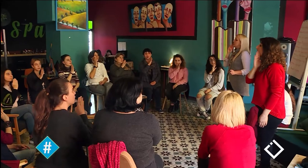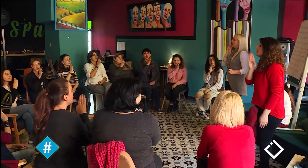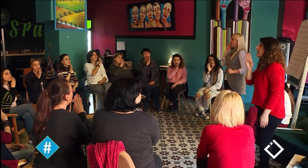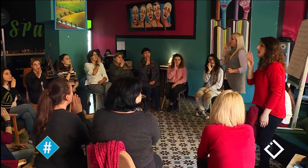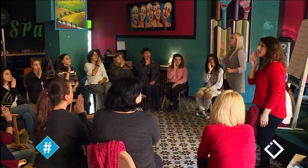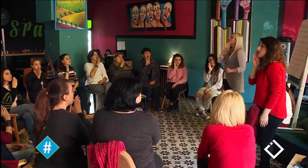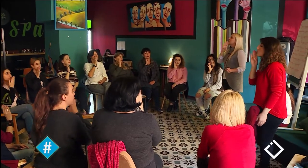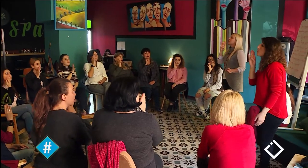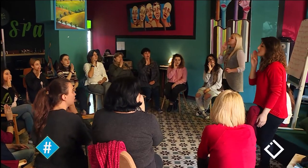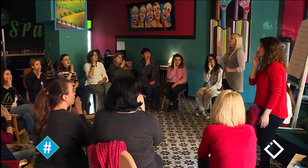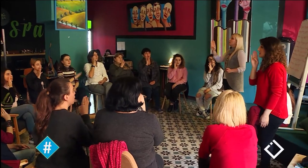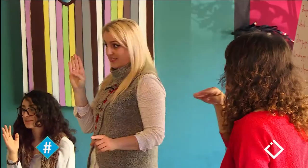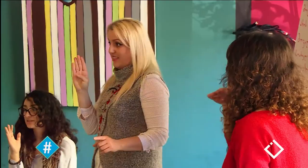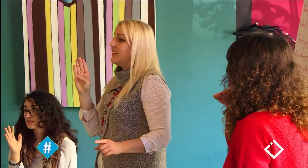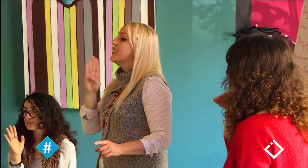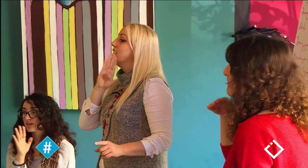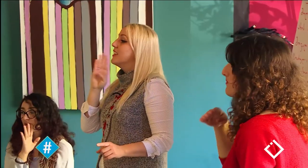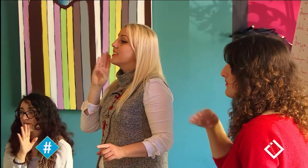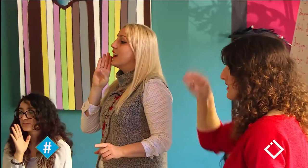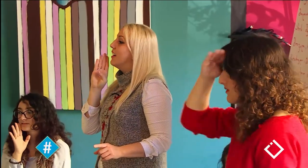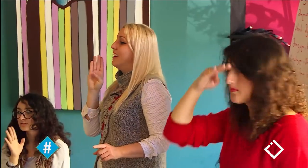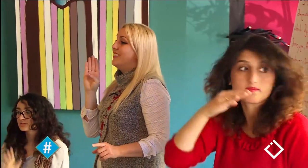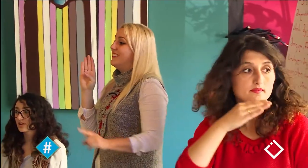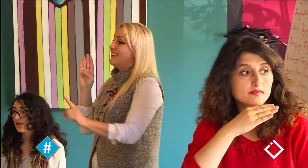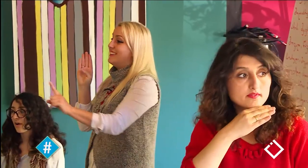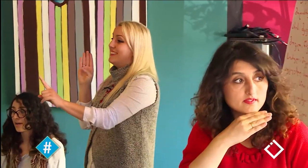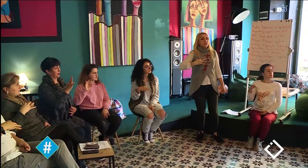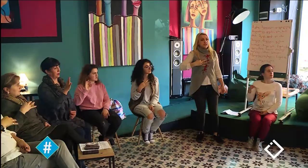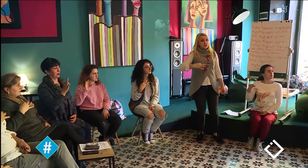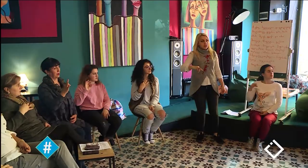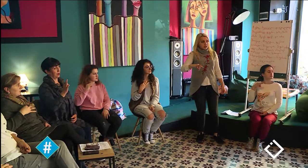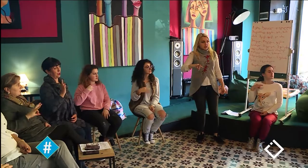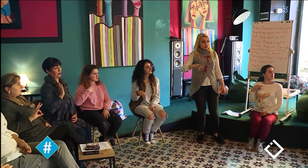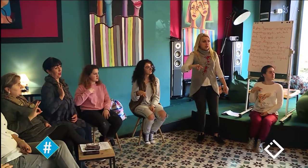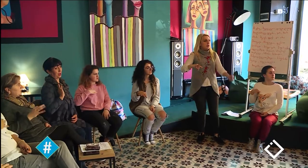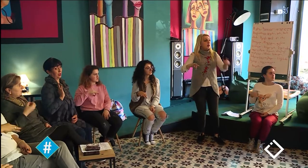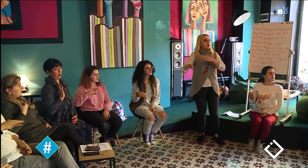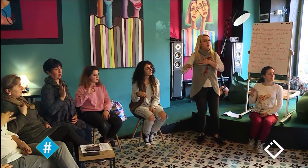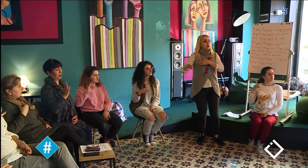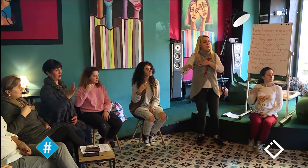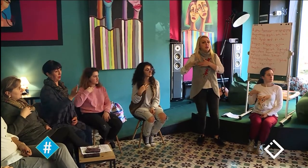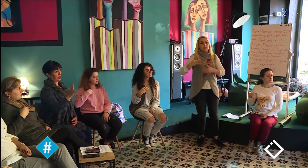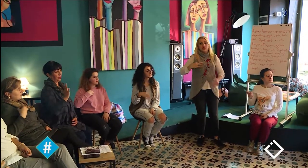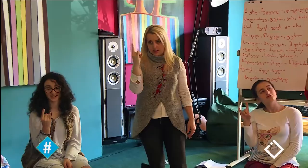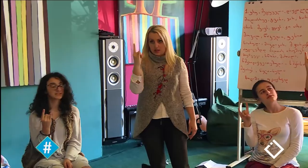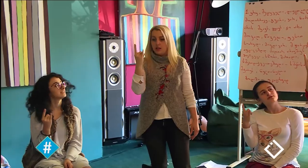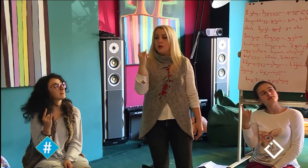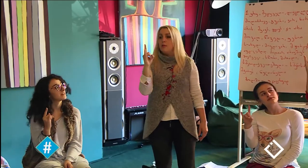სივრცეში არსებული ჟესტური ენის სწავლების ალტერნატიული სკოლაა, რომლის ფარგლებში უკვე 100-ზე მეტმა ადამიანმა შეისწავლა